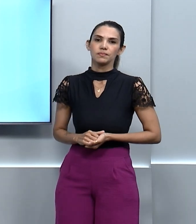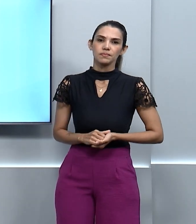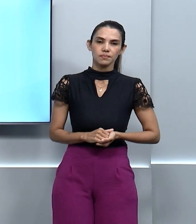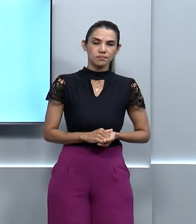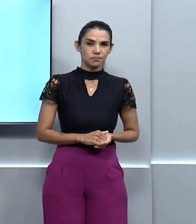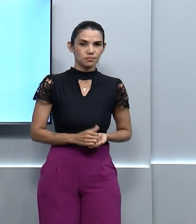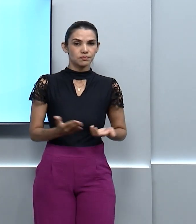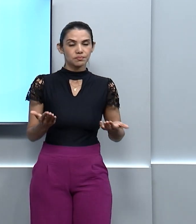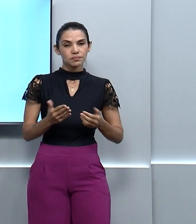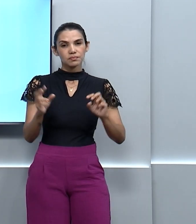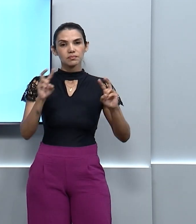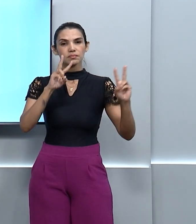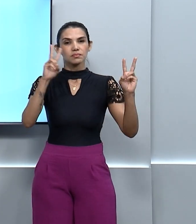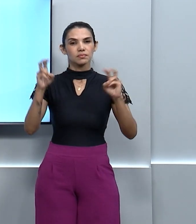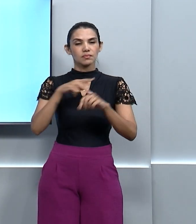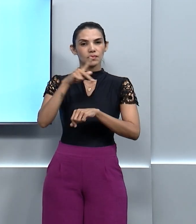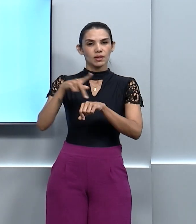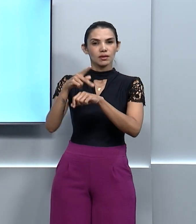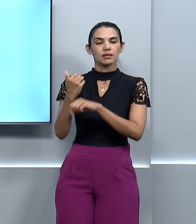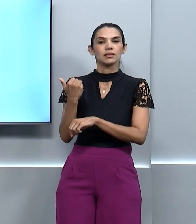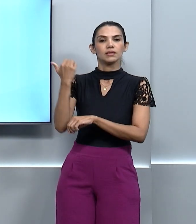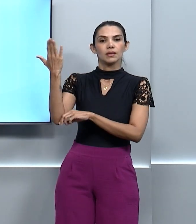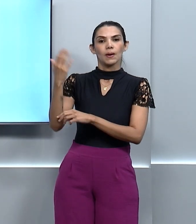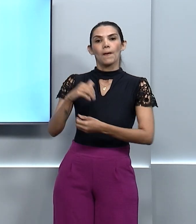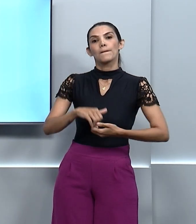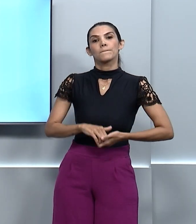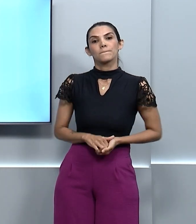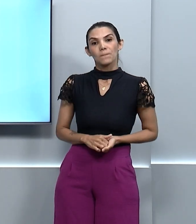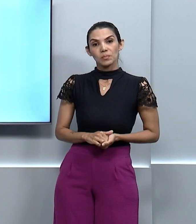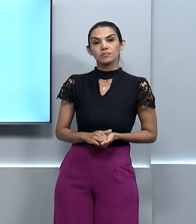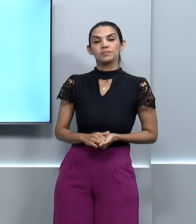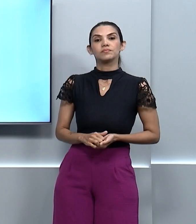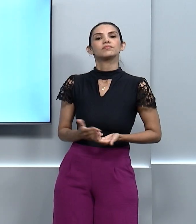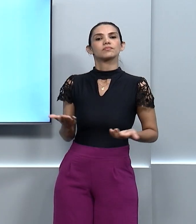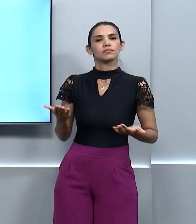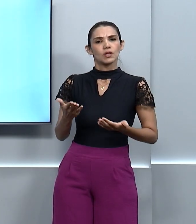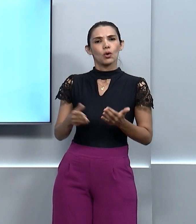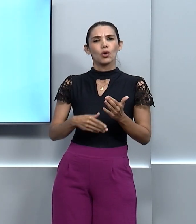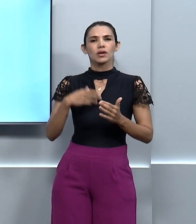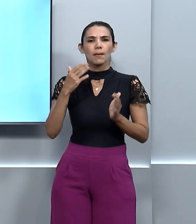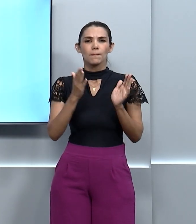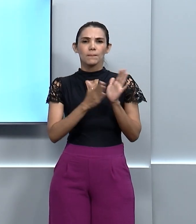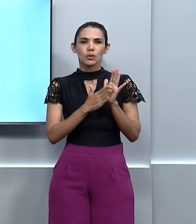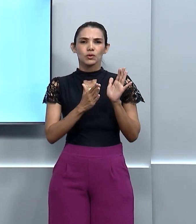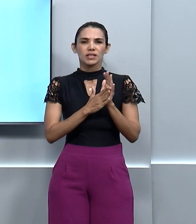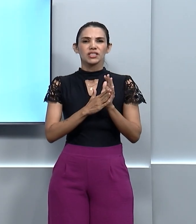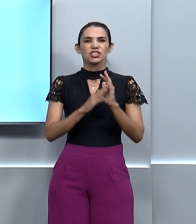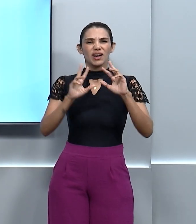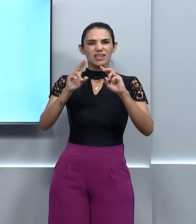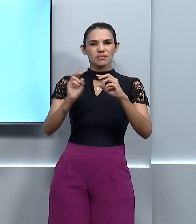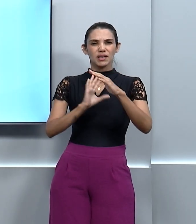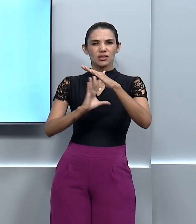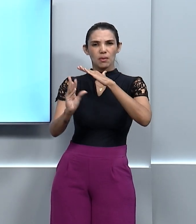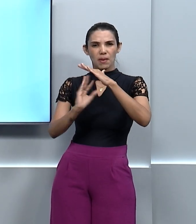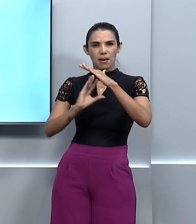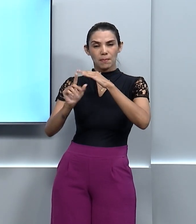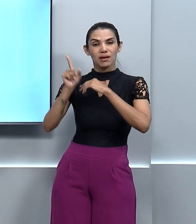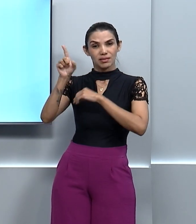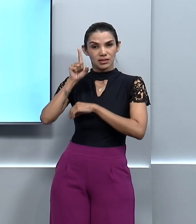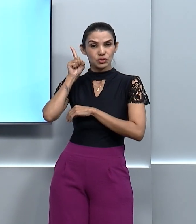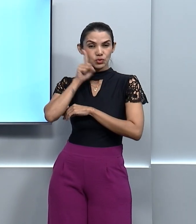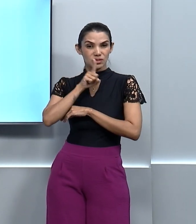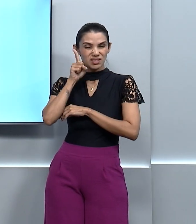Bom, e agora a gente passa para o cenário internacional. O atual endurecimento das políticas migratórias nos Estados